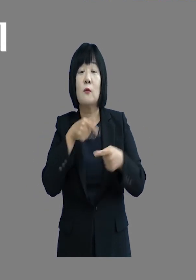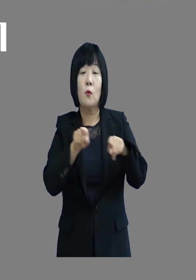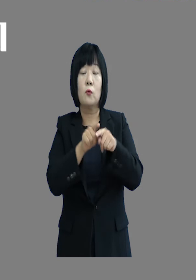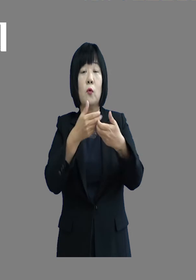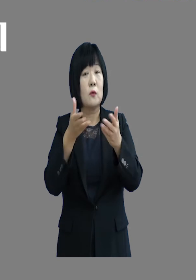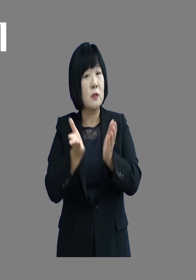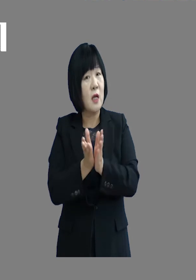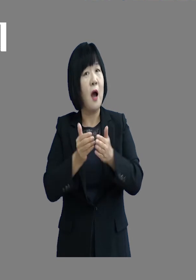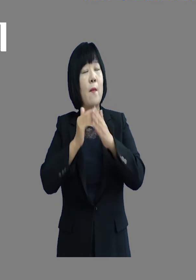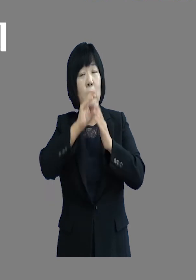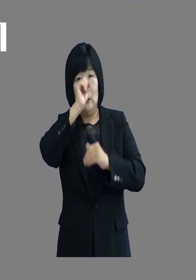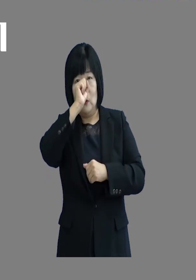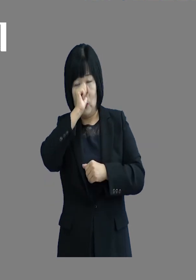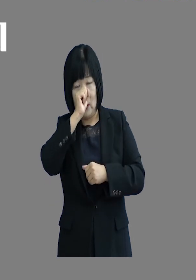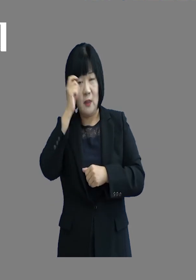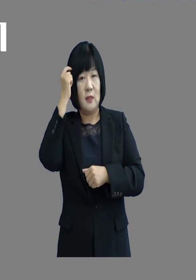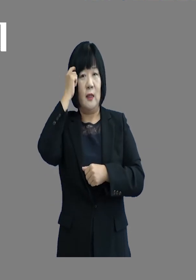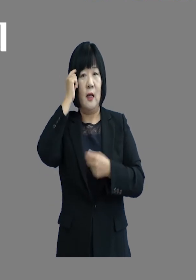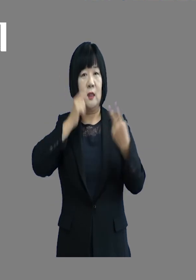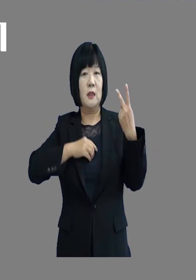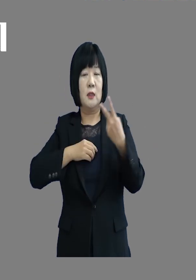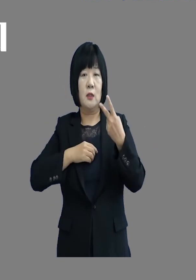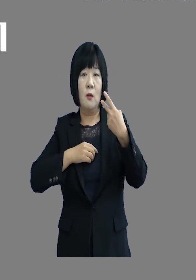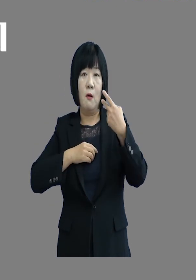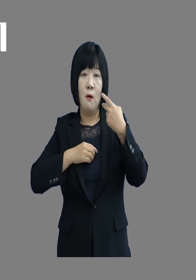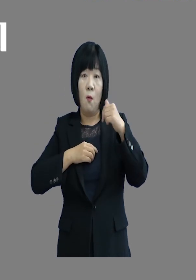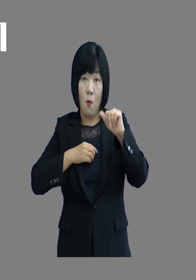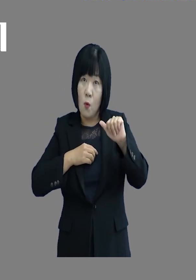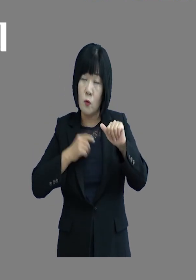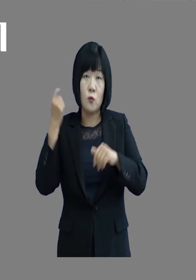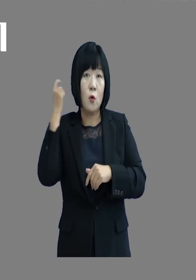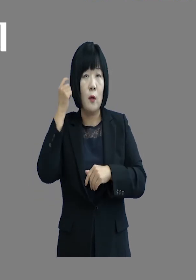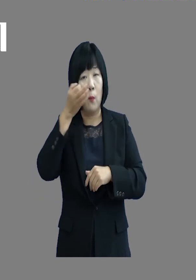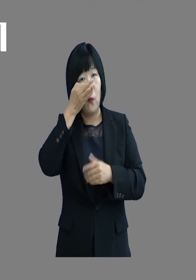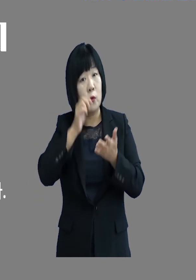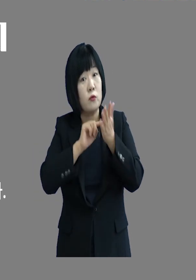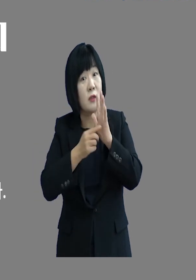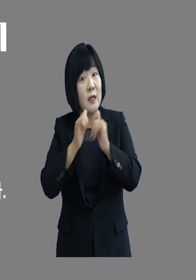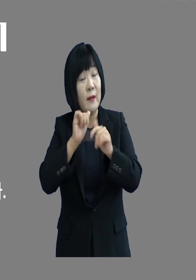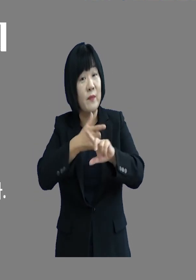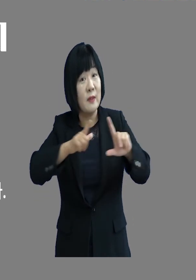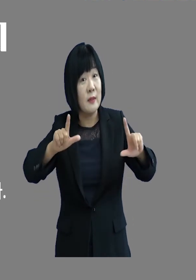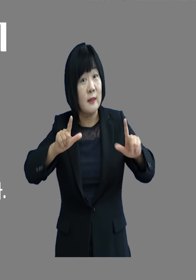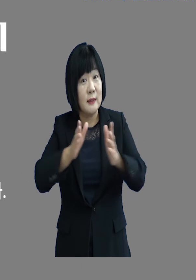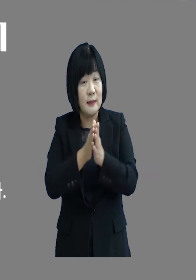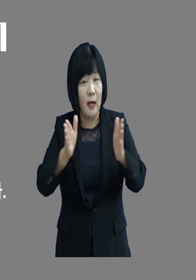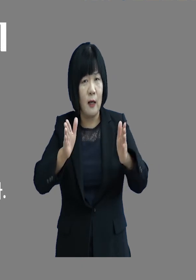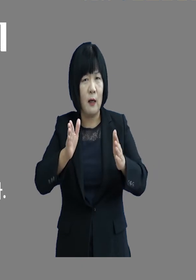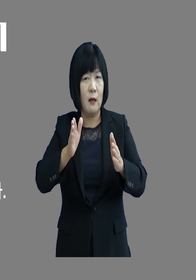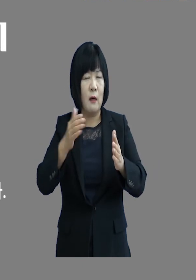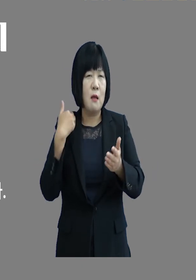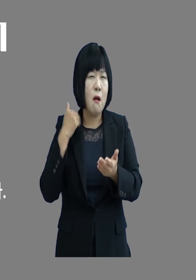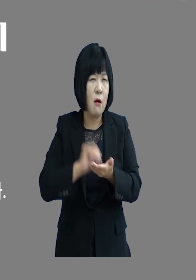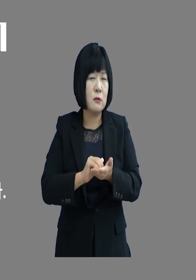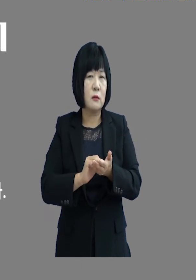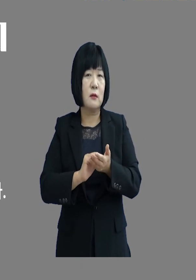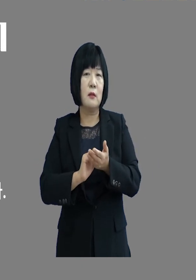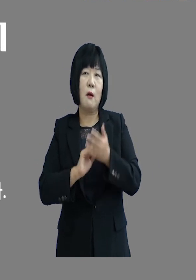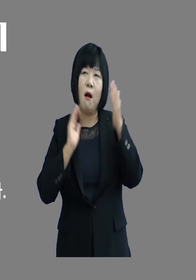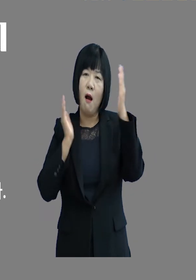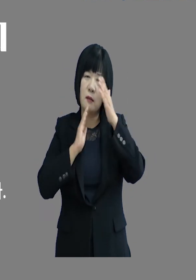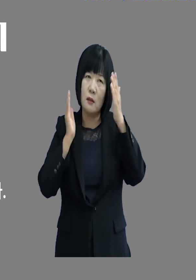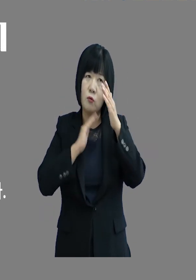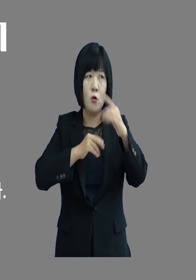해서 2006년도에 이제 소리를 보여주는 사람들이란 이름으로 처음 시작했고, 그러니까 여전히 아이들이 수어하는 거에